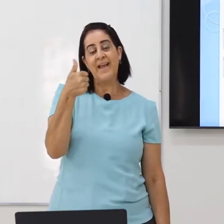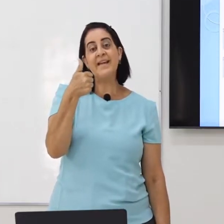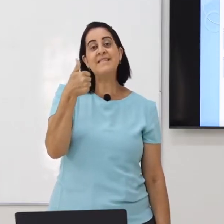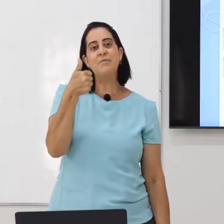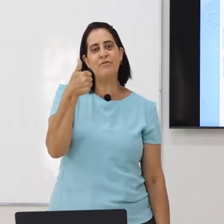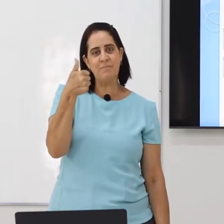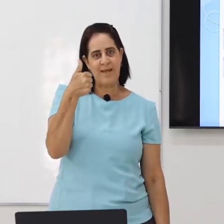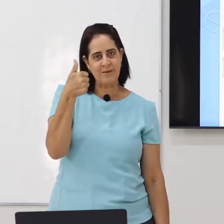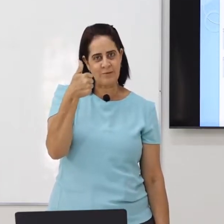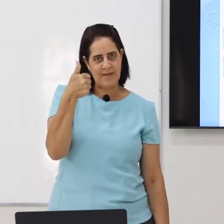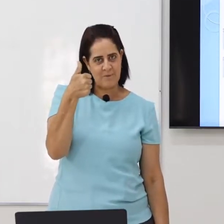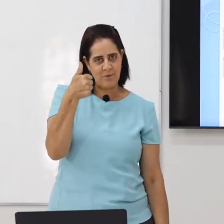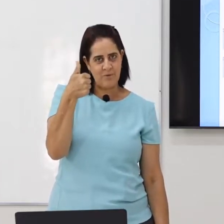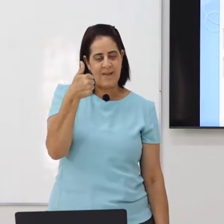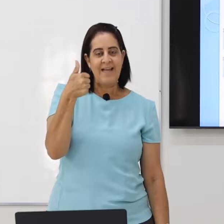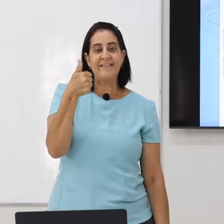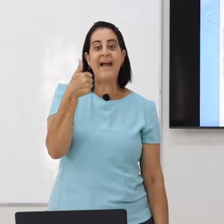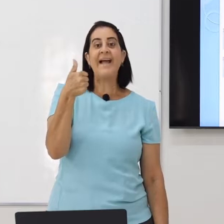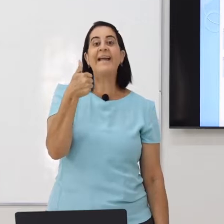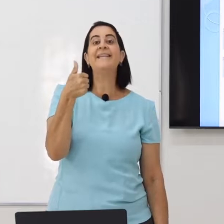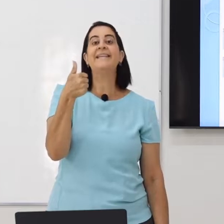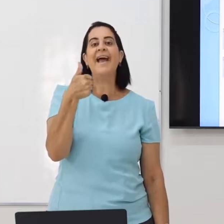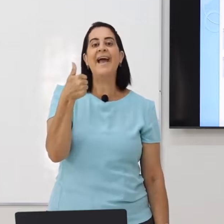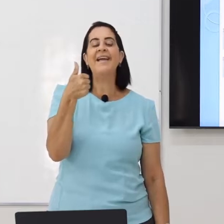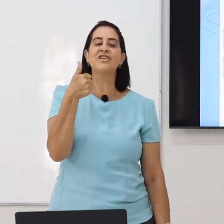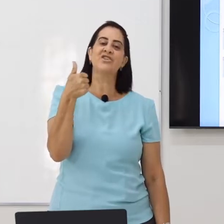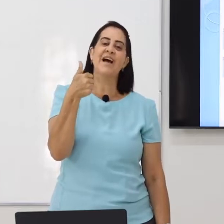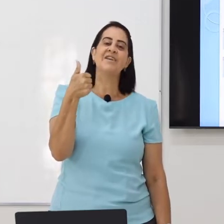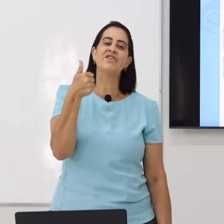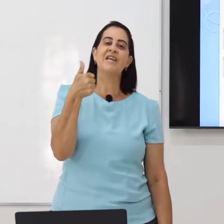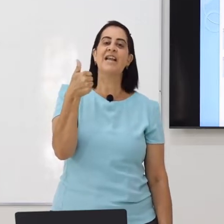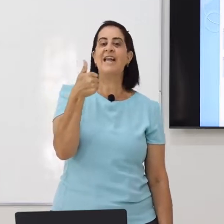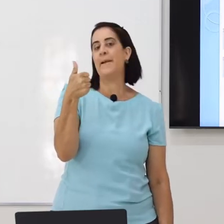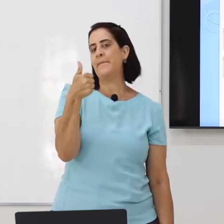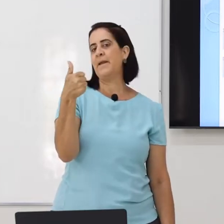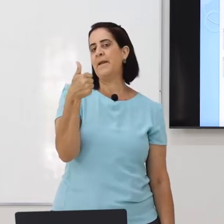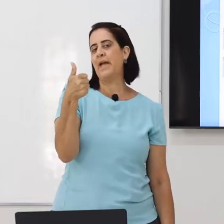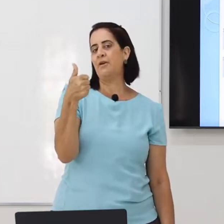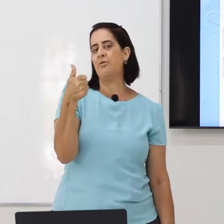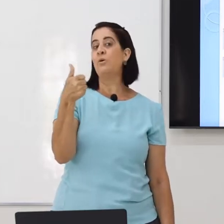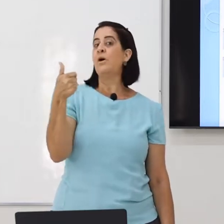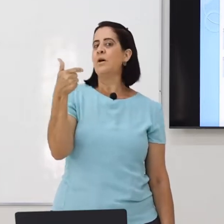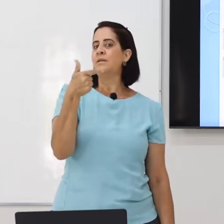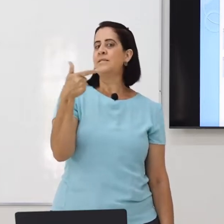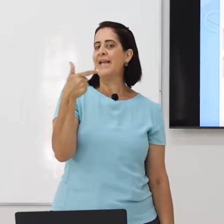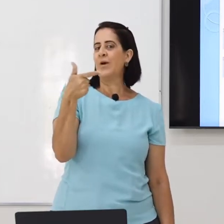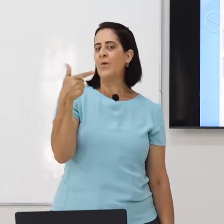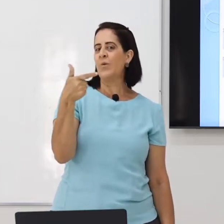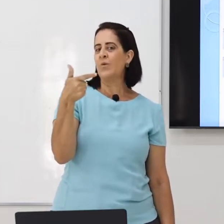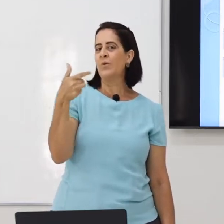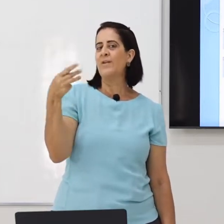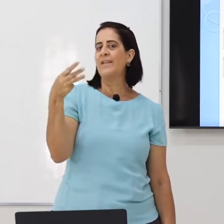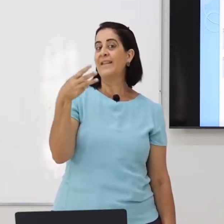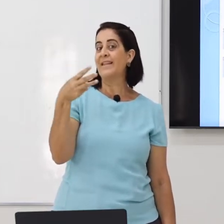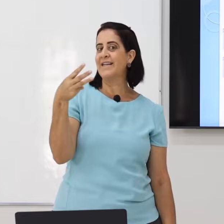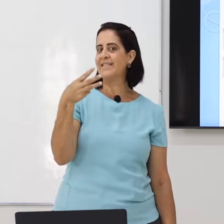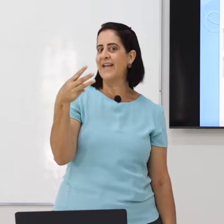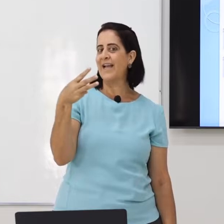Esse movimento trêmulo dá a ideia já de que ele é primeiro, segundo,